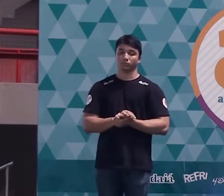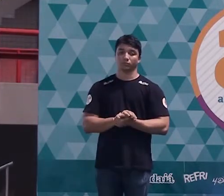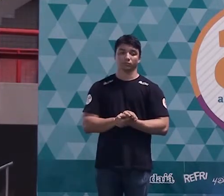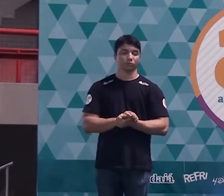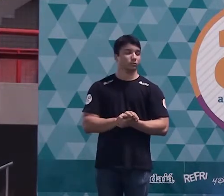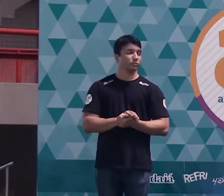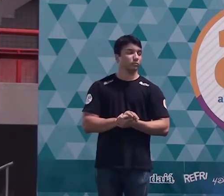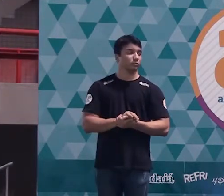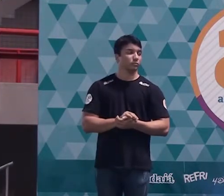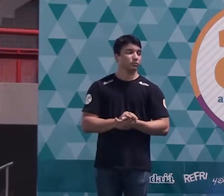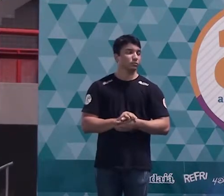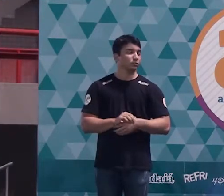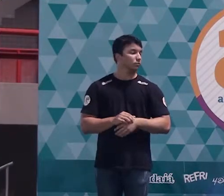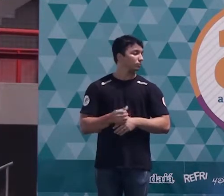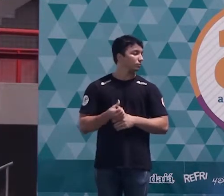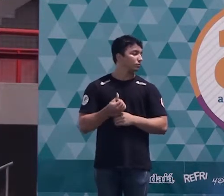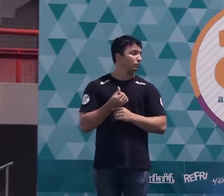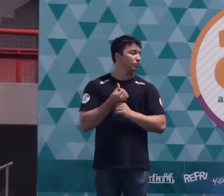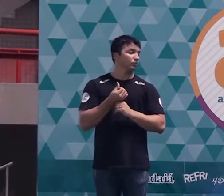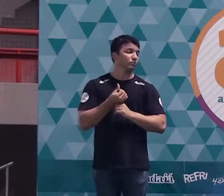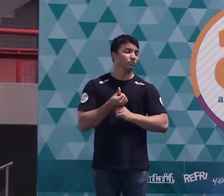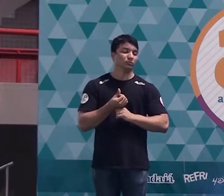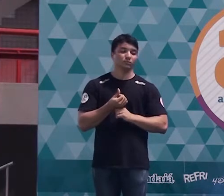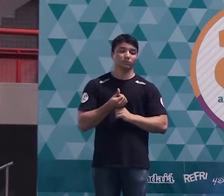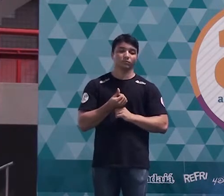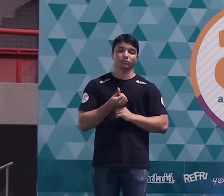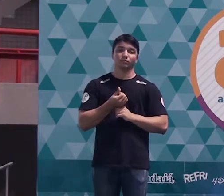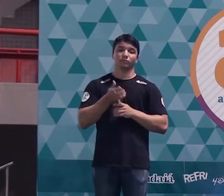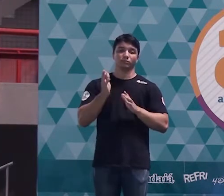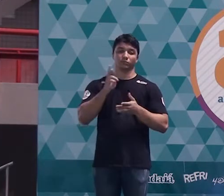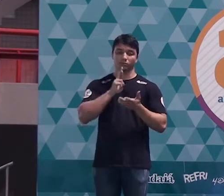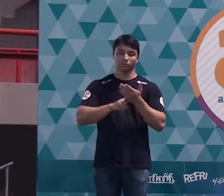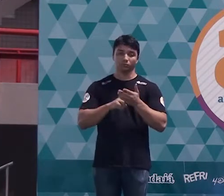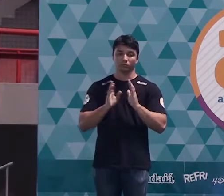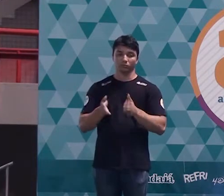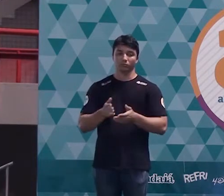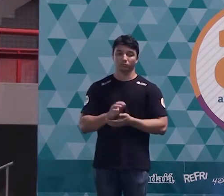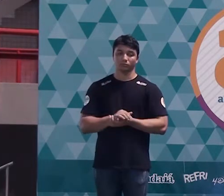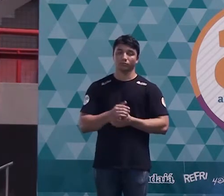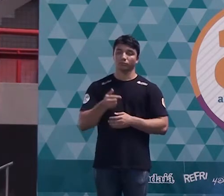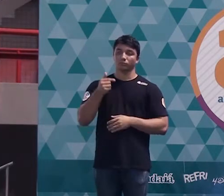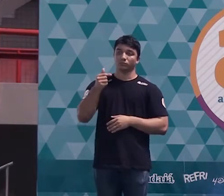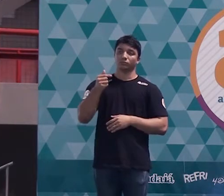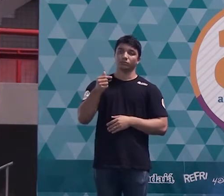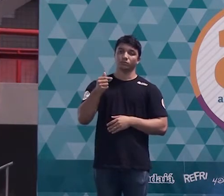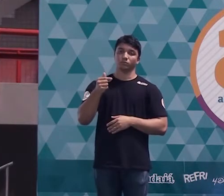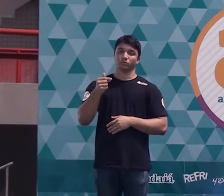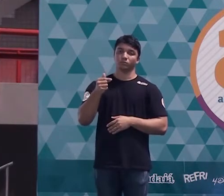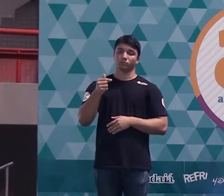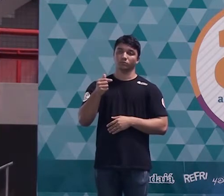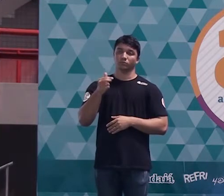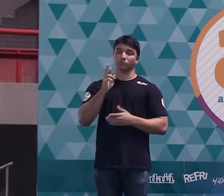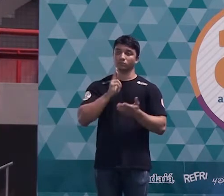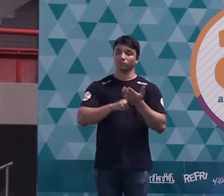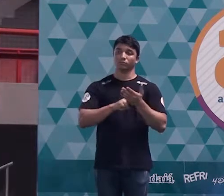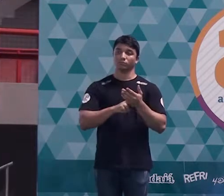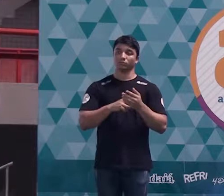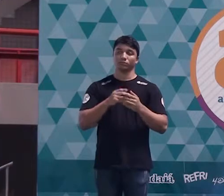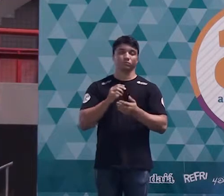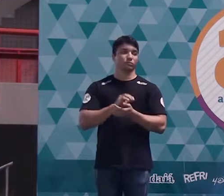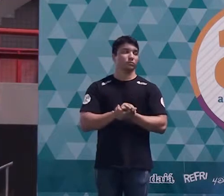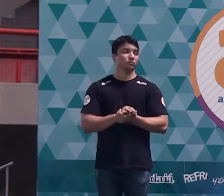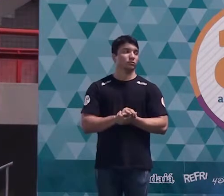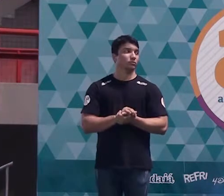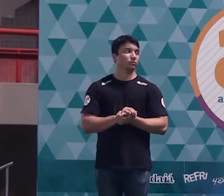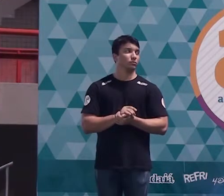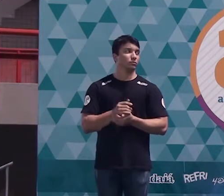bola. A 6 nós fizemos no quadro. A questão 7 é uma questão que diz o seguinte, essa